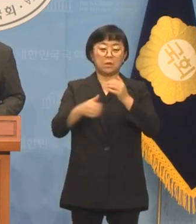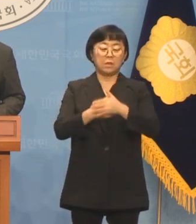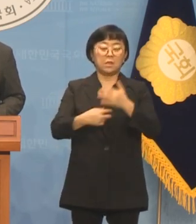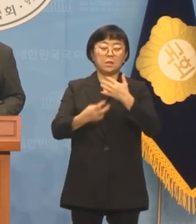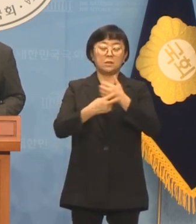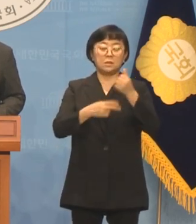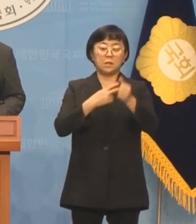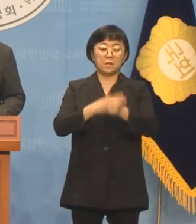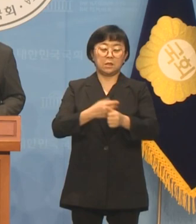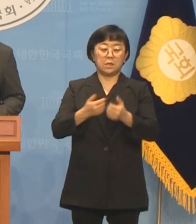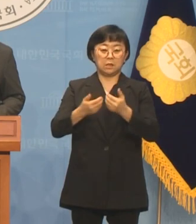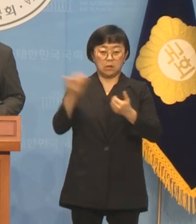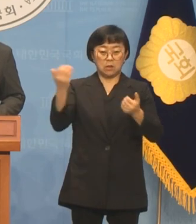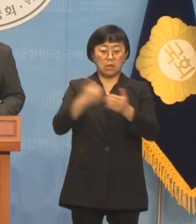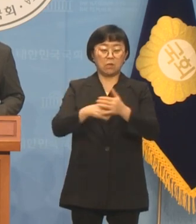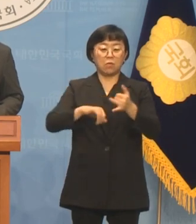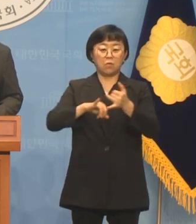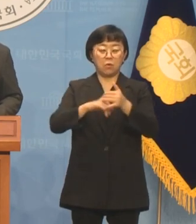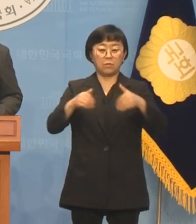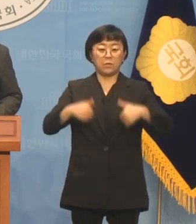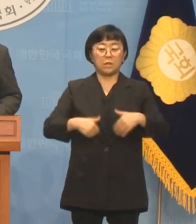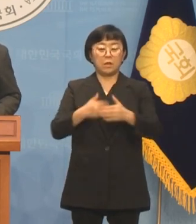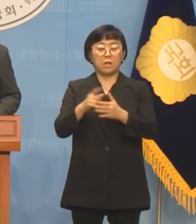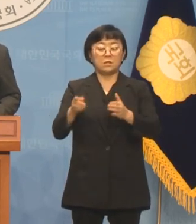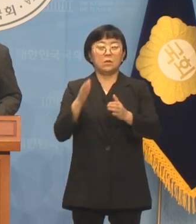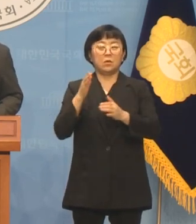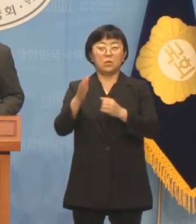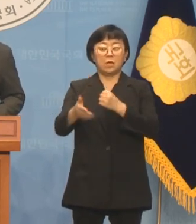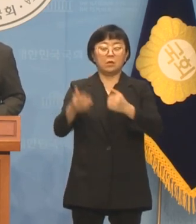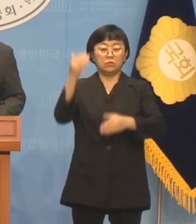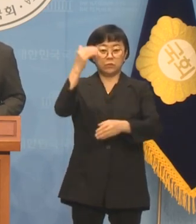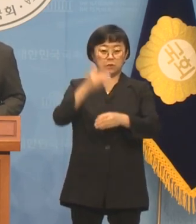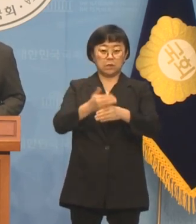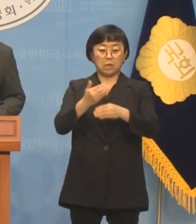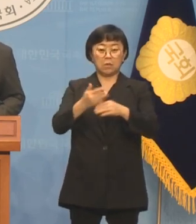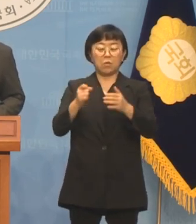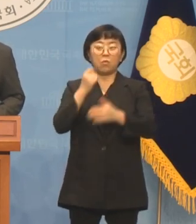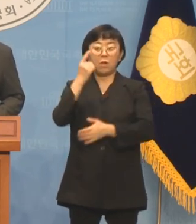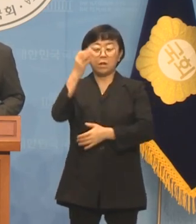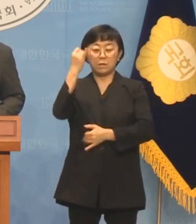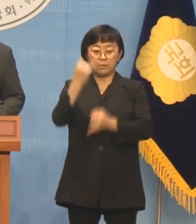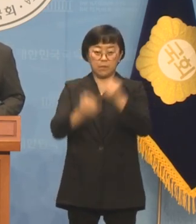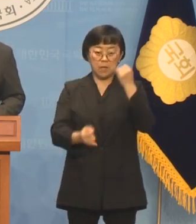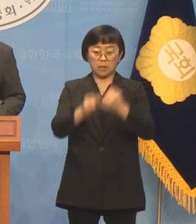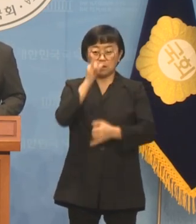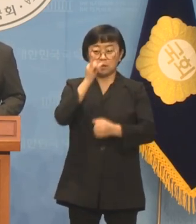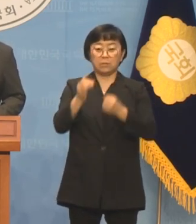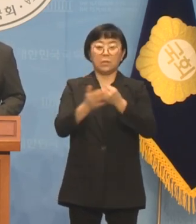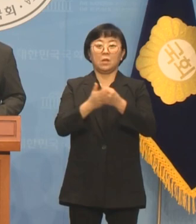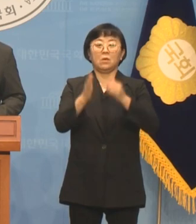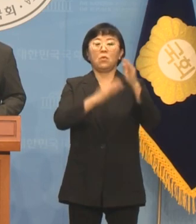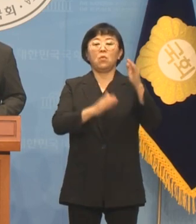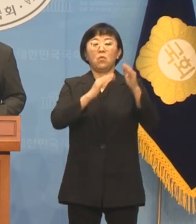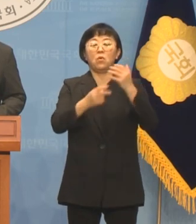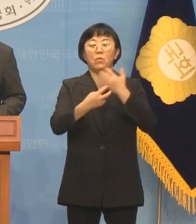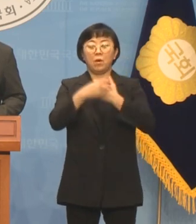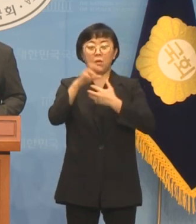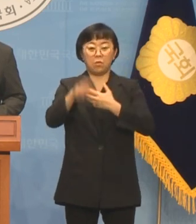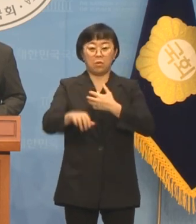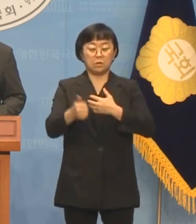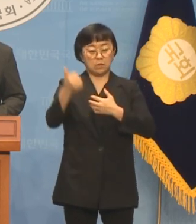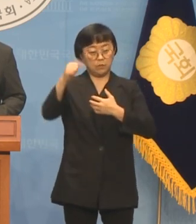필수 진료과가 문을 닫고 경영적자가 심각해 임금 체불 사태까지 벌어지는 등 공공병원